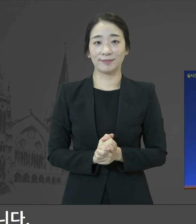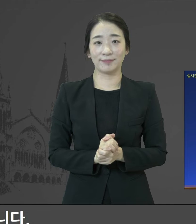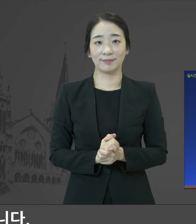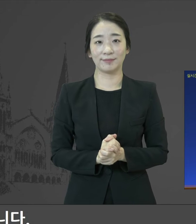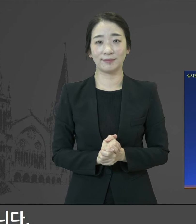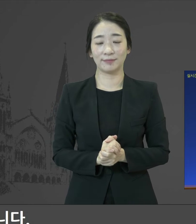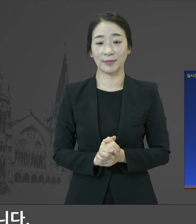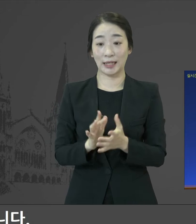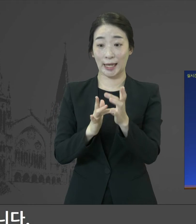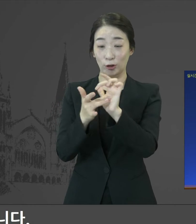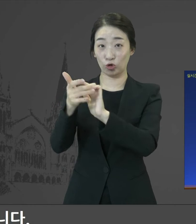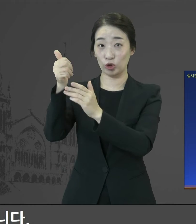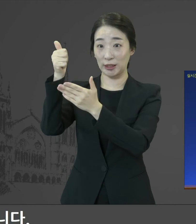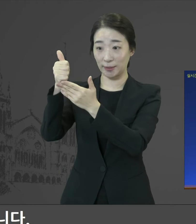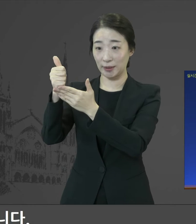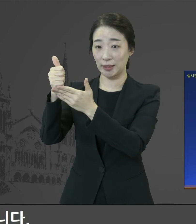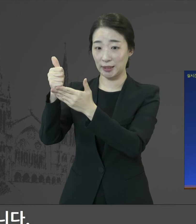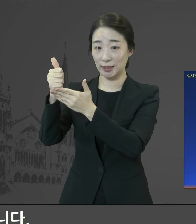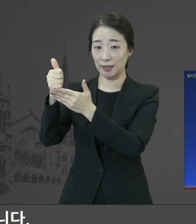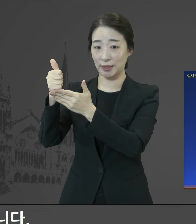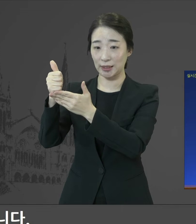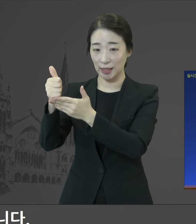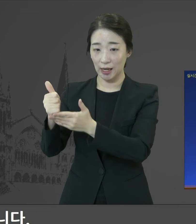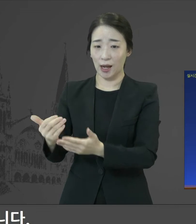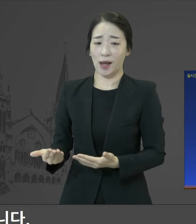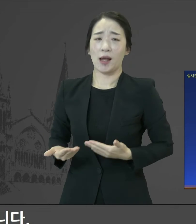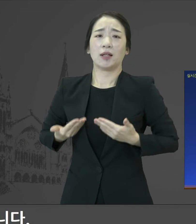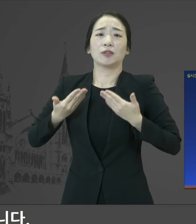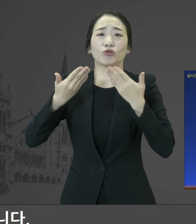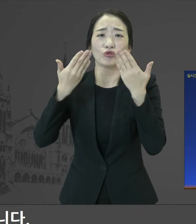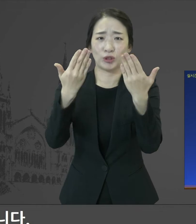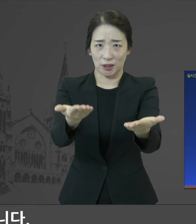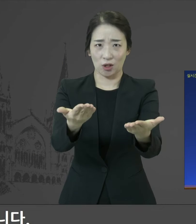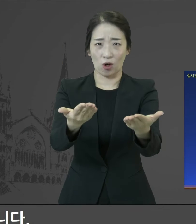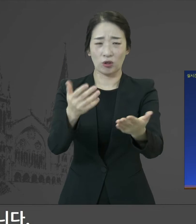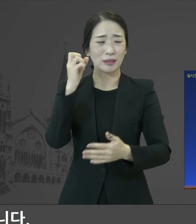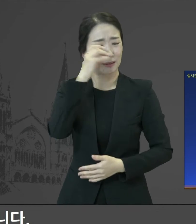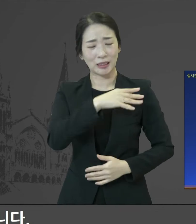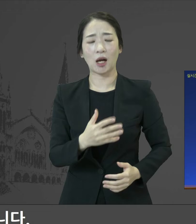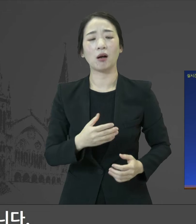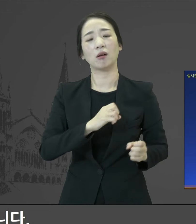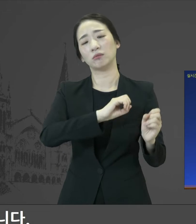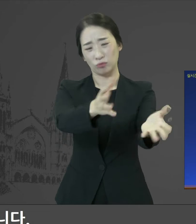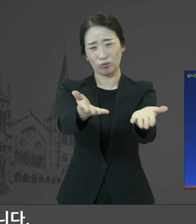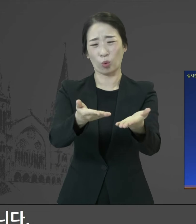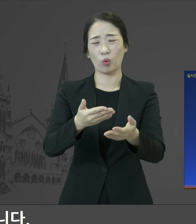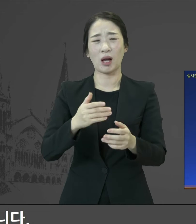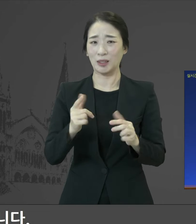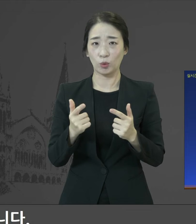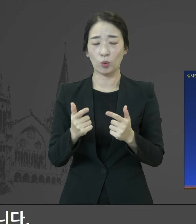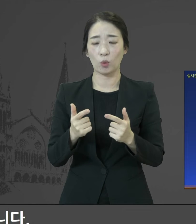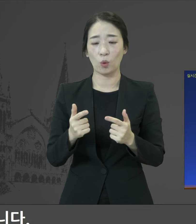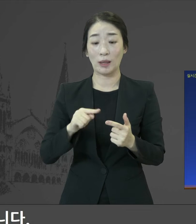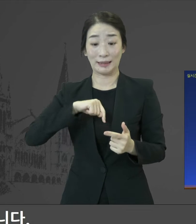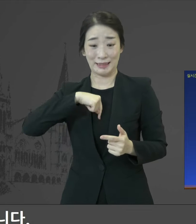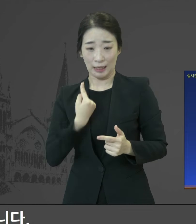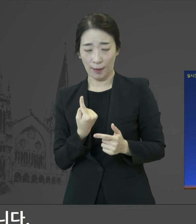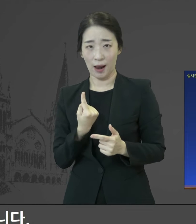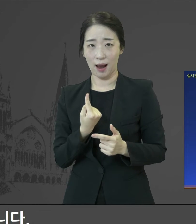예수님이 우리를 위하여 자신을 내어주신 이유는 그냥 주신 게 아니고 내어주신 이유는 자발적 죽음이라는